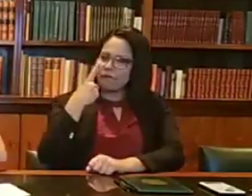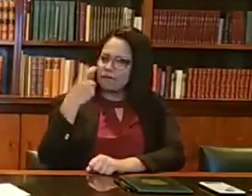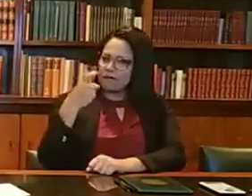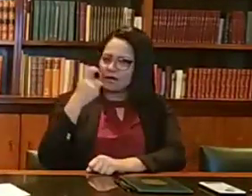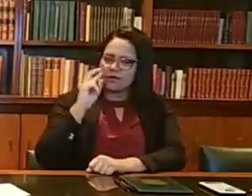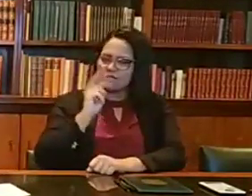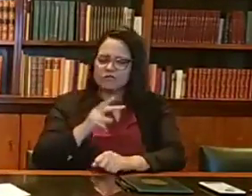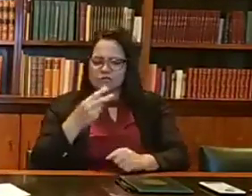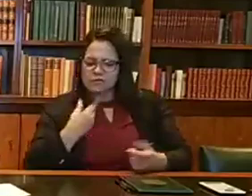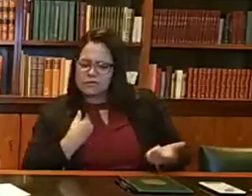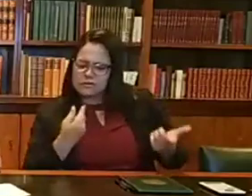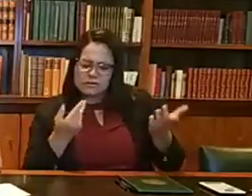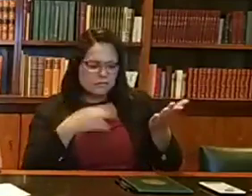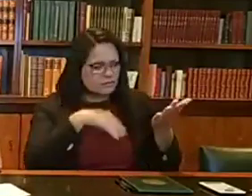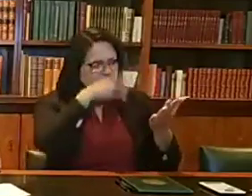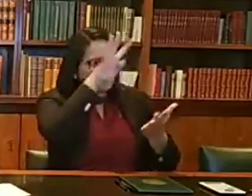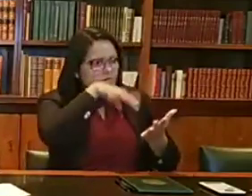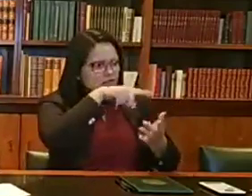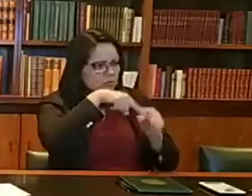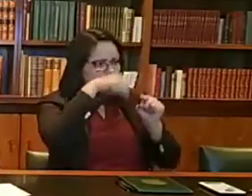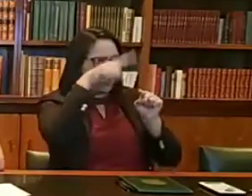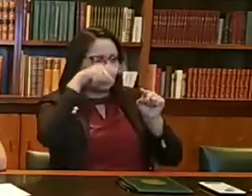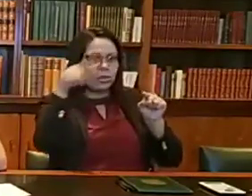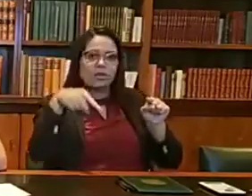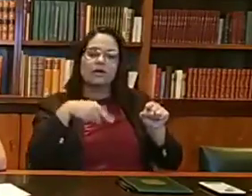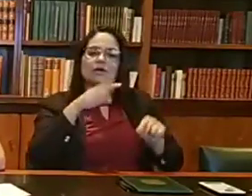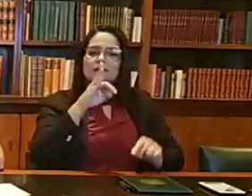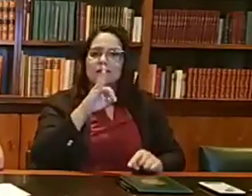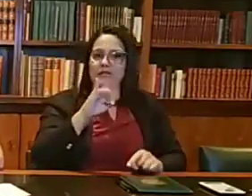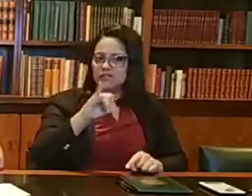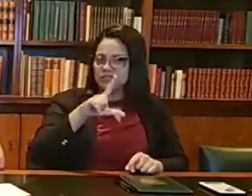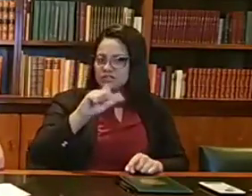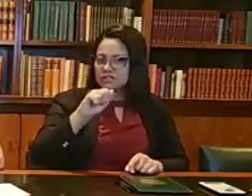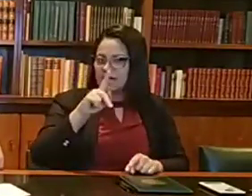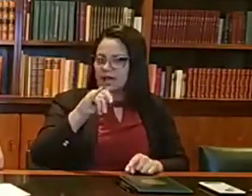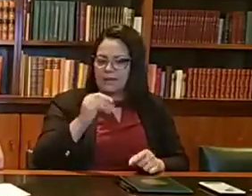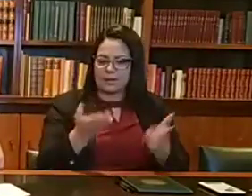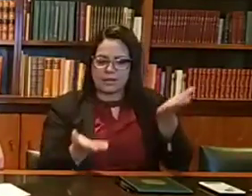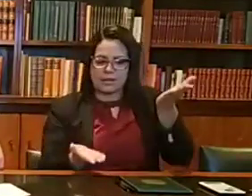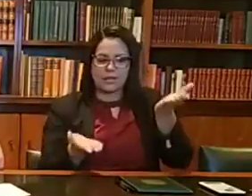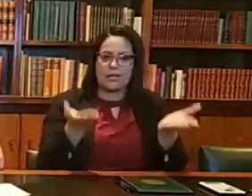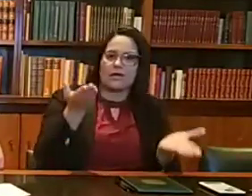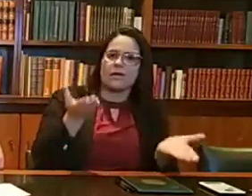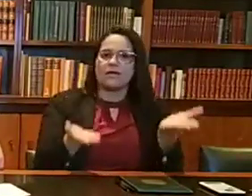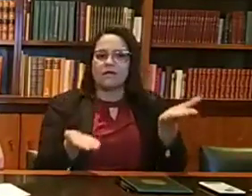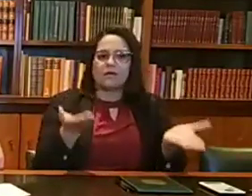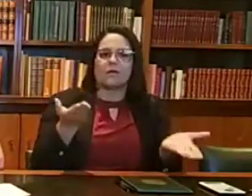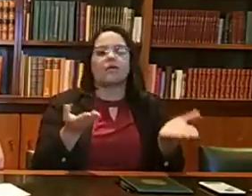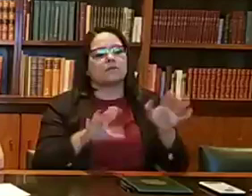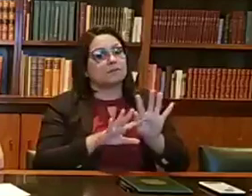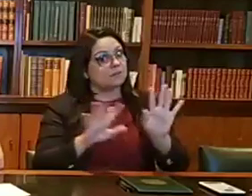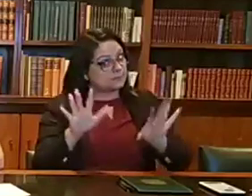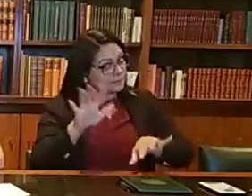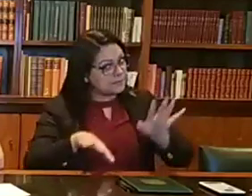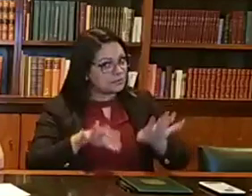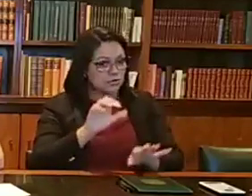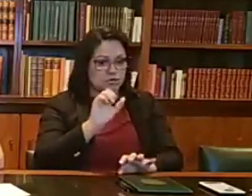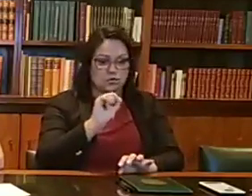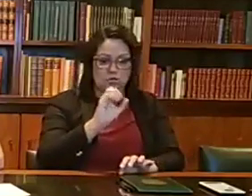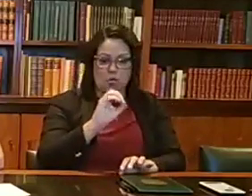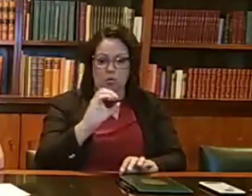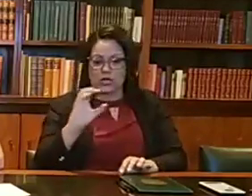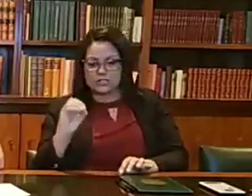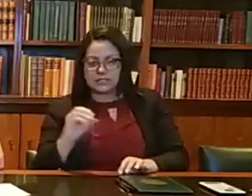números aqui. A tilápia, né? Em média, qual o peso dela? É isso mesmo? Esse é o peso de abate dela em torno de